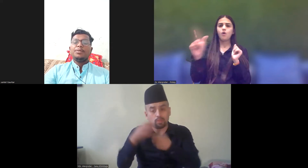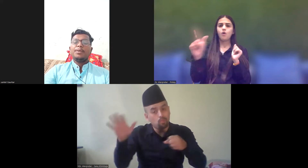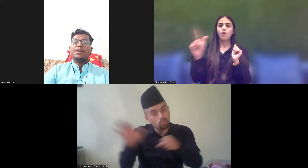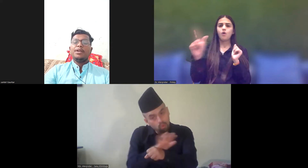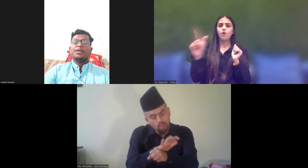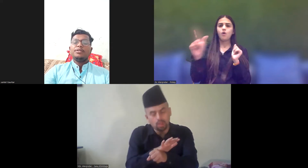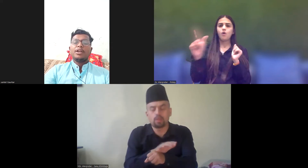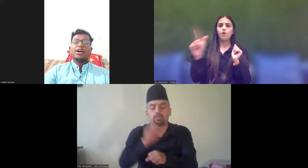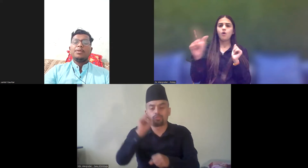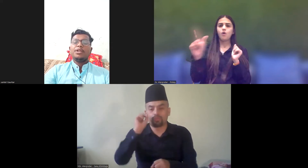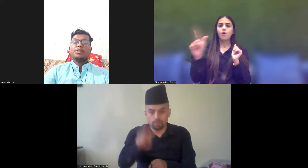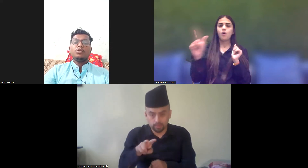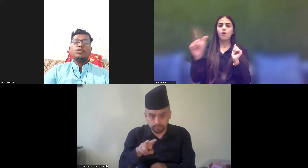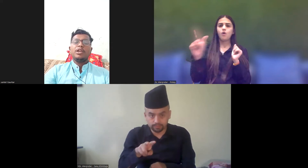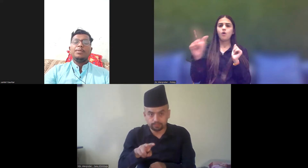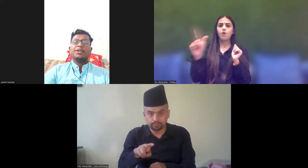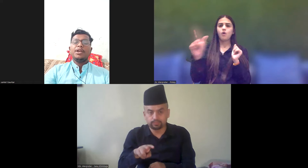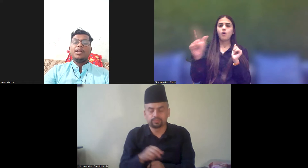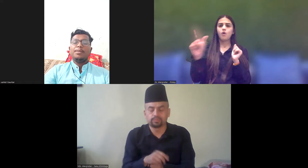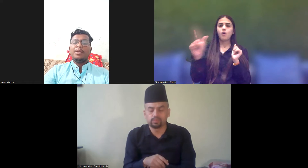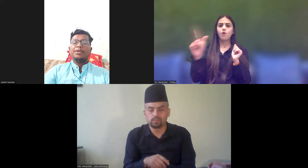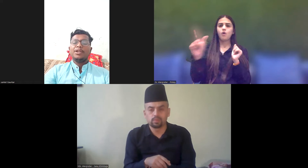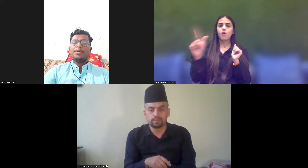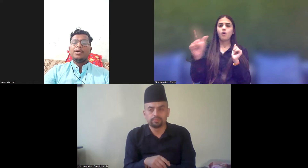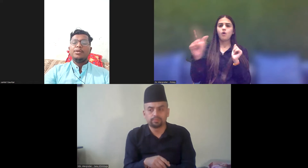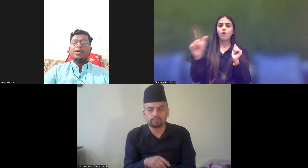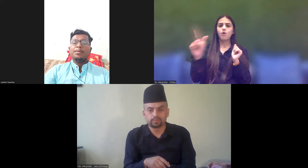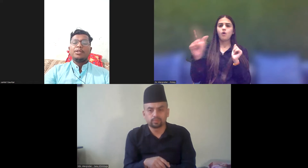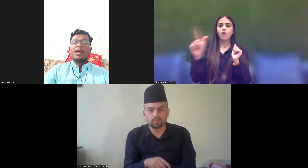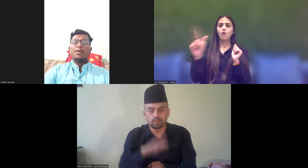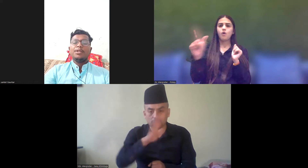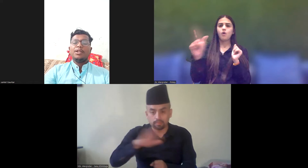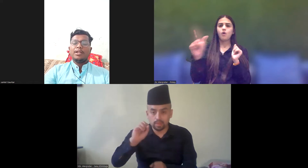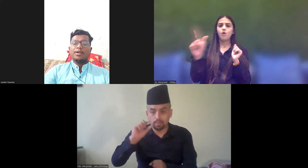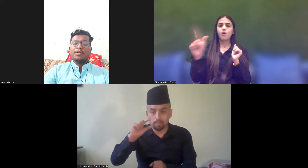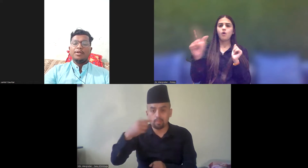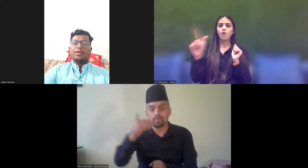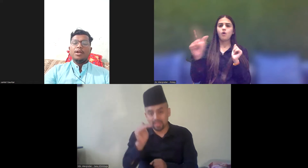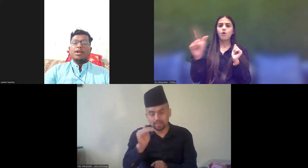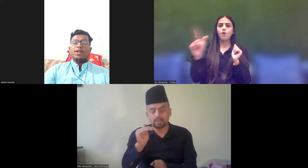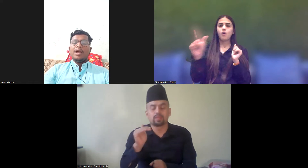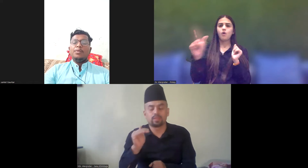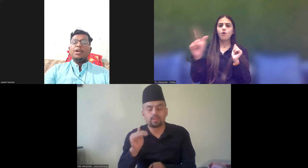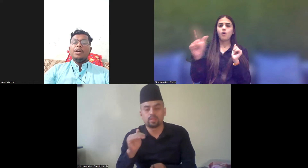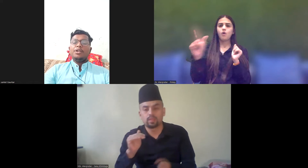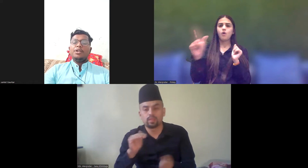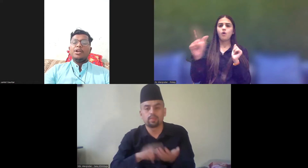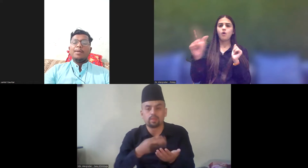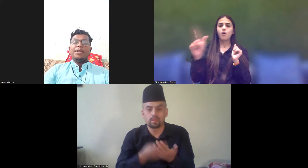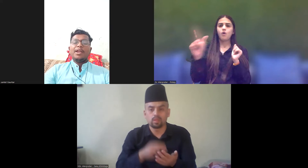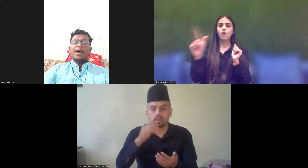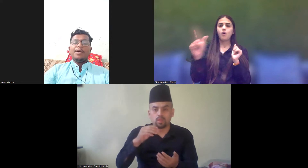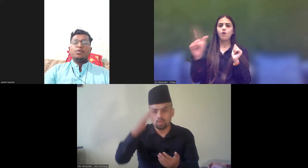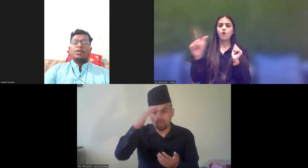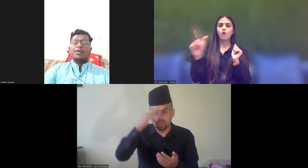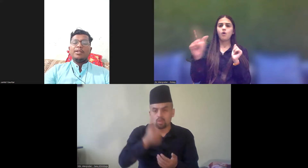ग्रामपंचायत प्रमाणे सरकारमध्ये तरतूद केली पाहिजे आणि बालपंचायत भवन प्रत्येक गावामध्ये देण्यात यावे. यामुळे अधिक